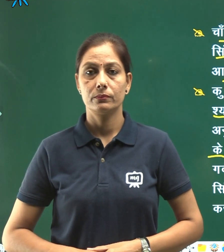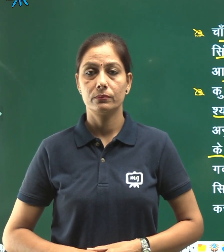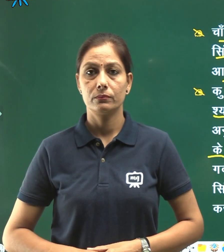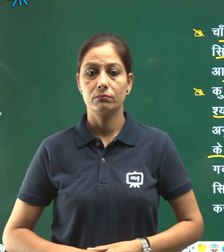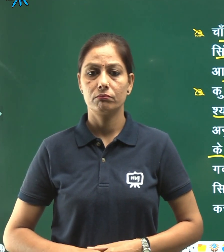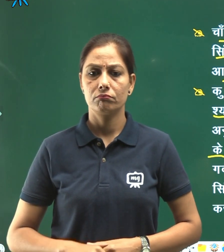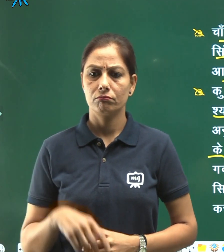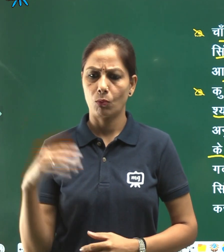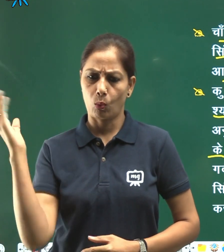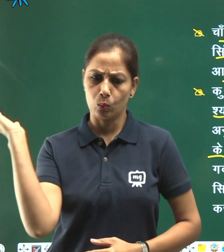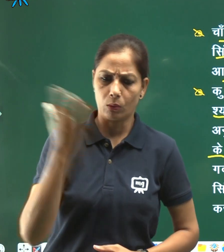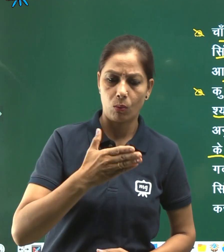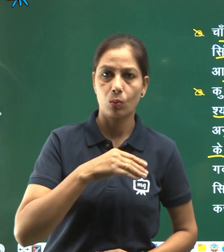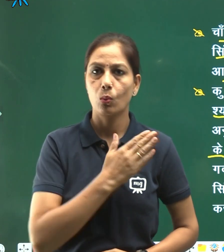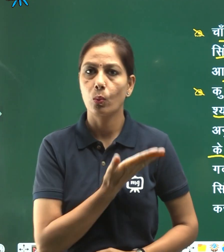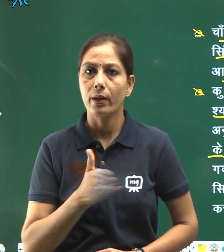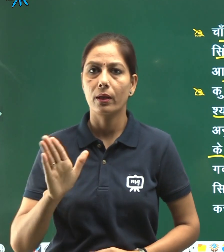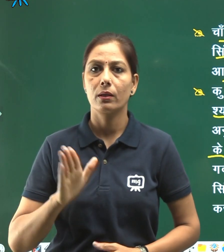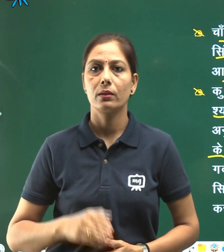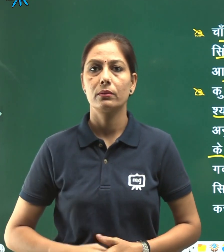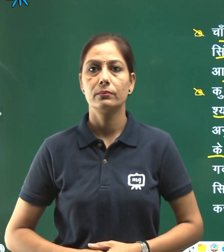दांव को काटकर